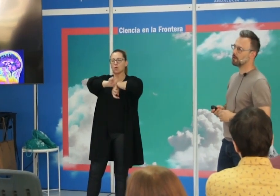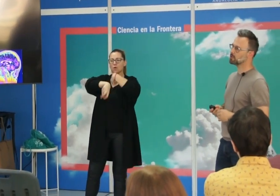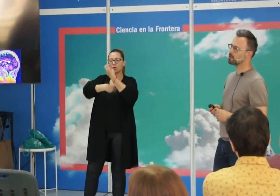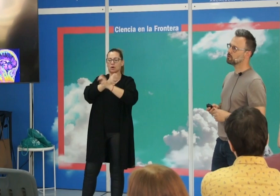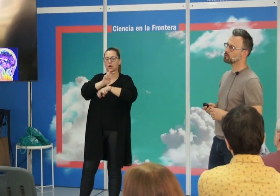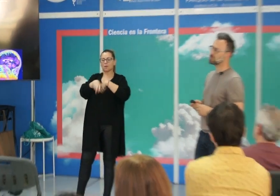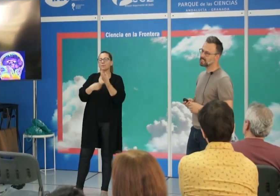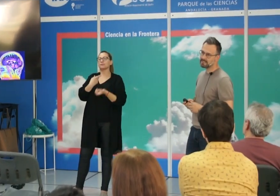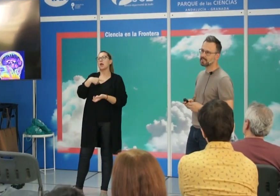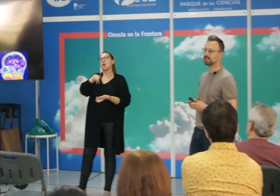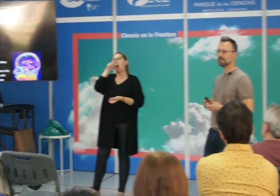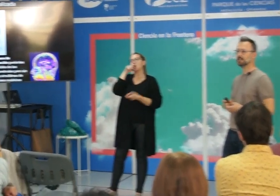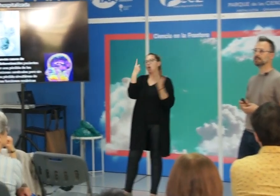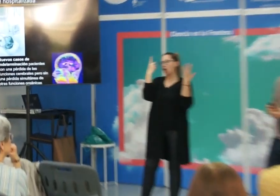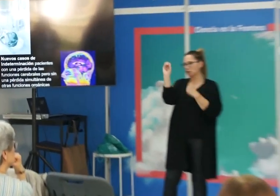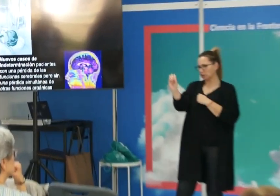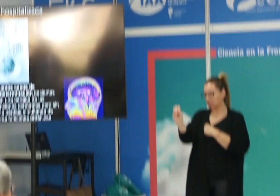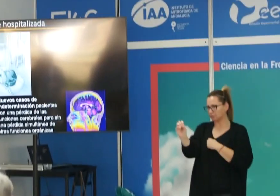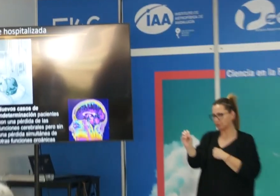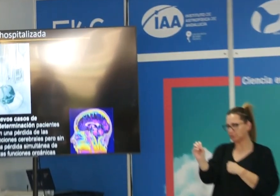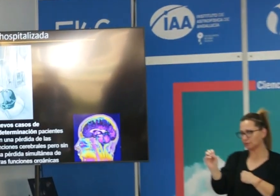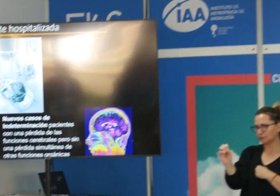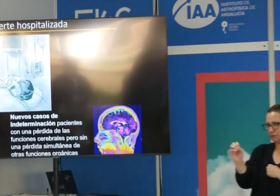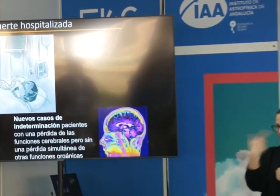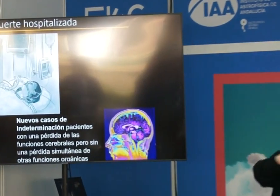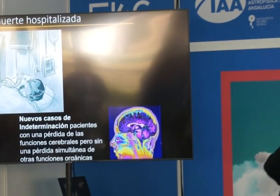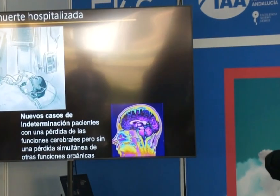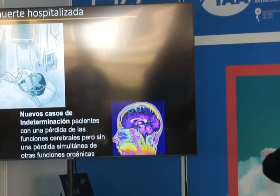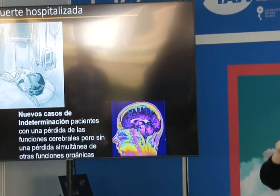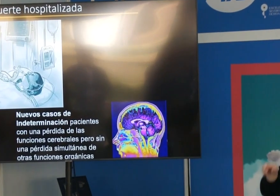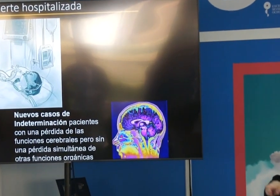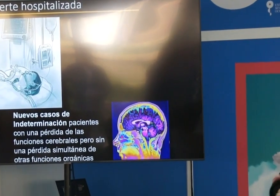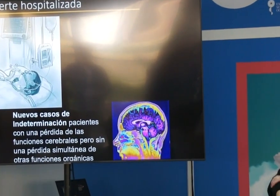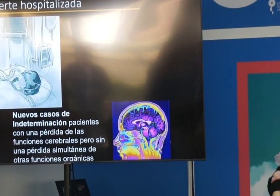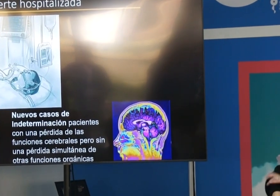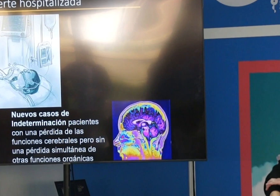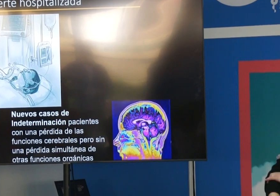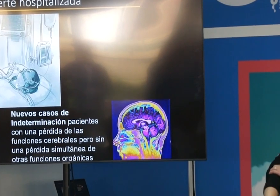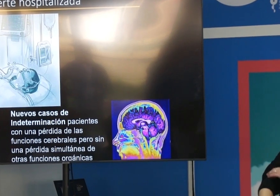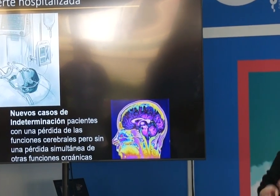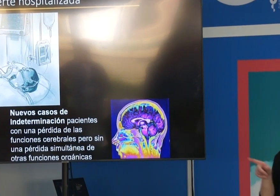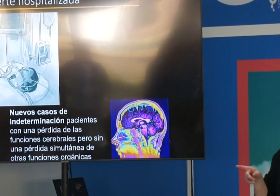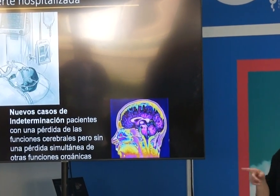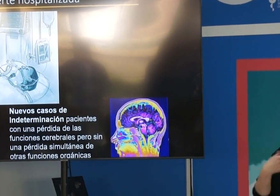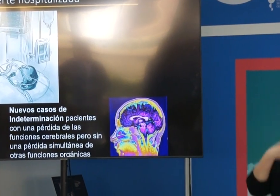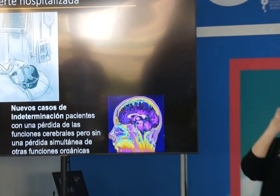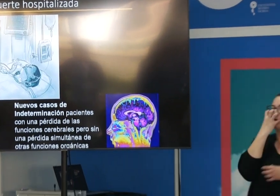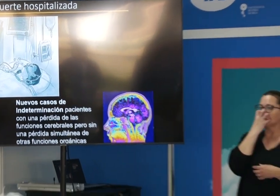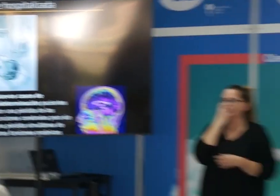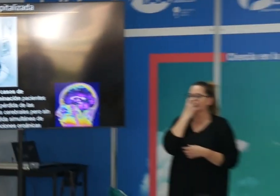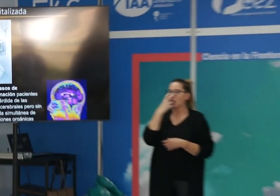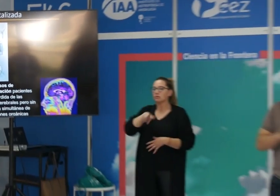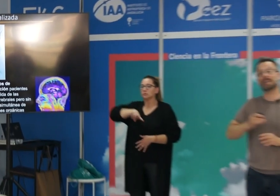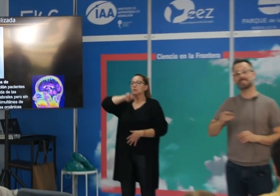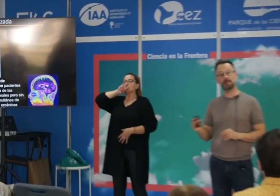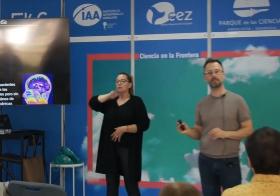A mediados de los años 60, las personas que estaban siendo mantenidas con un respirador automático, pero que